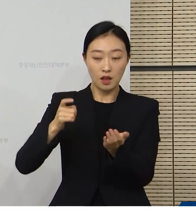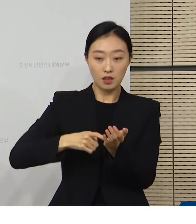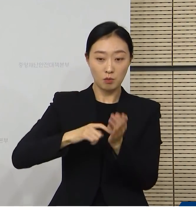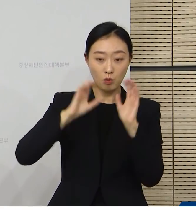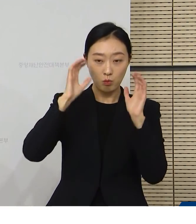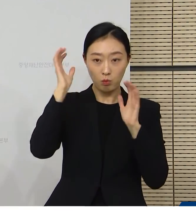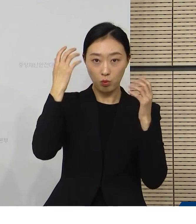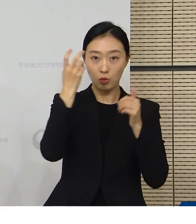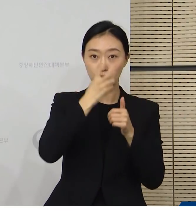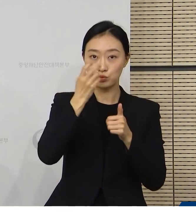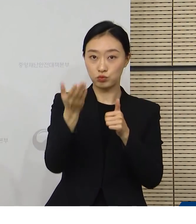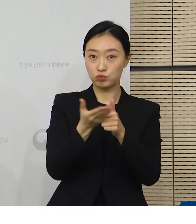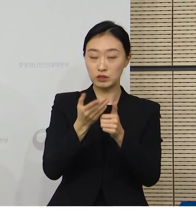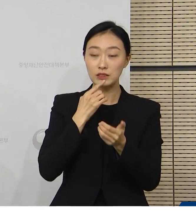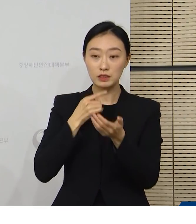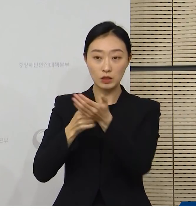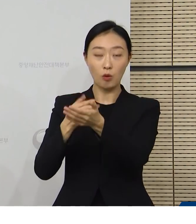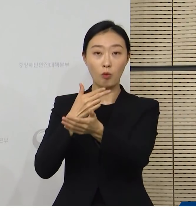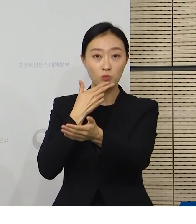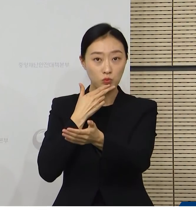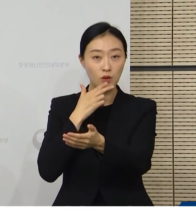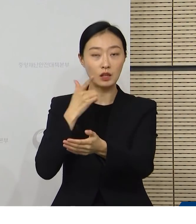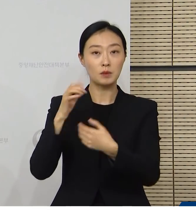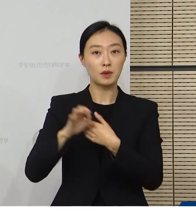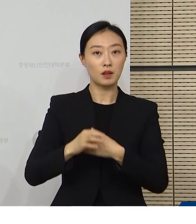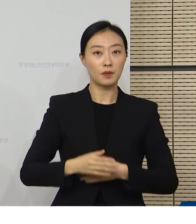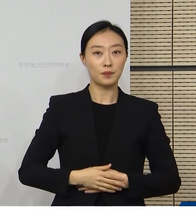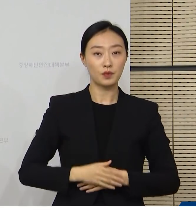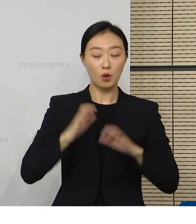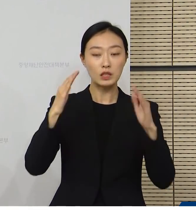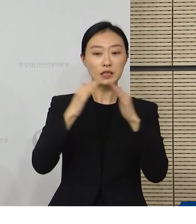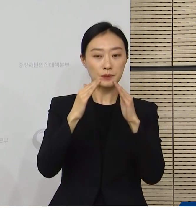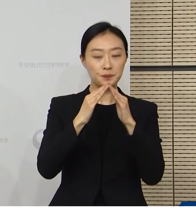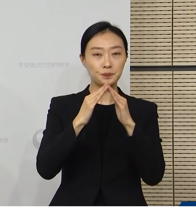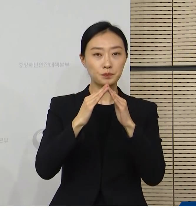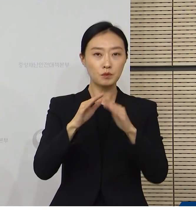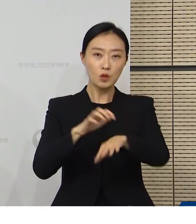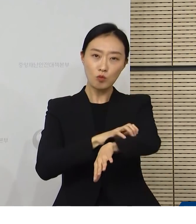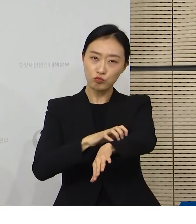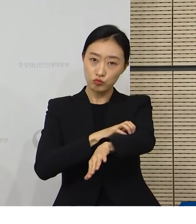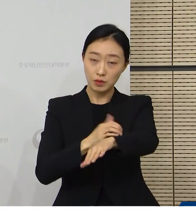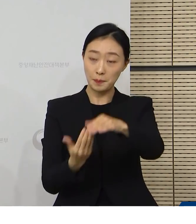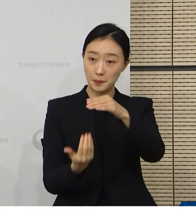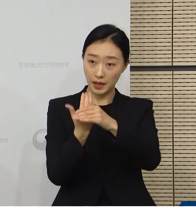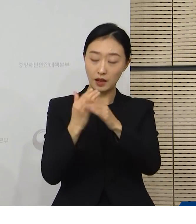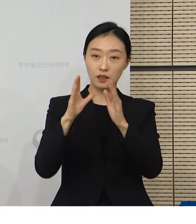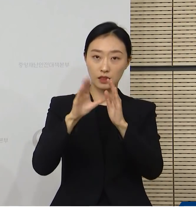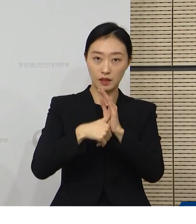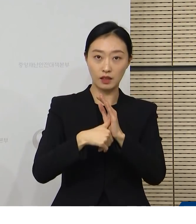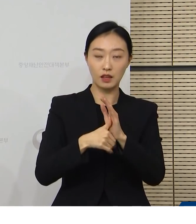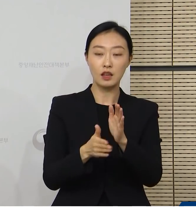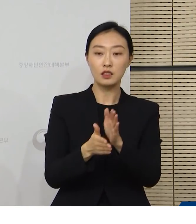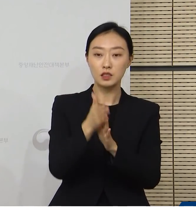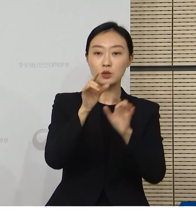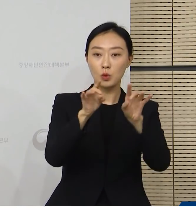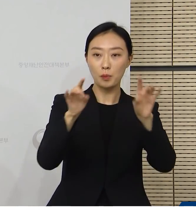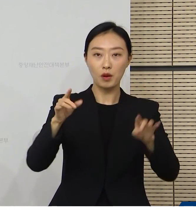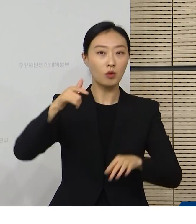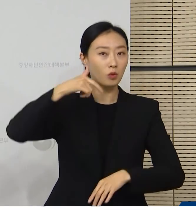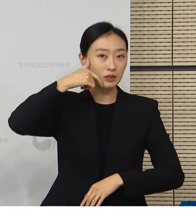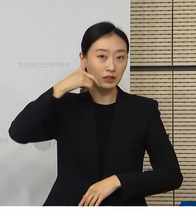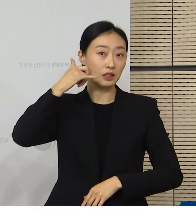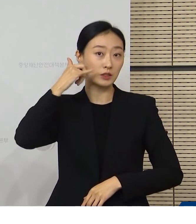않는 등 어린이집의 긴급 보육 이용과 관련된 불편 사항에 대해서는 시도별 콜센터와